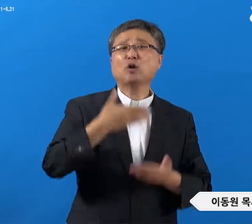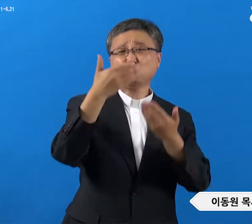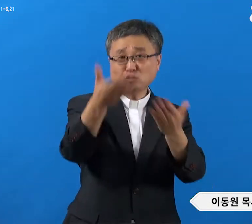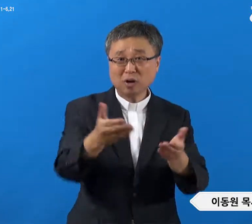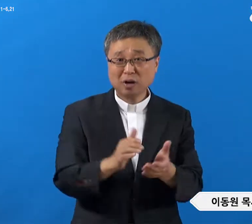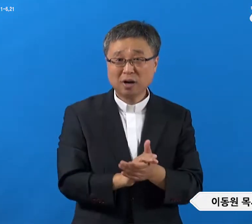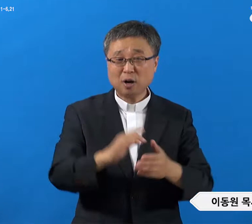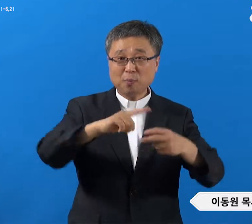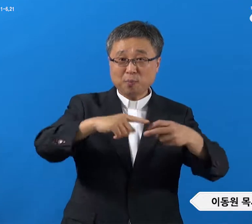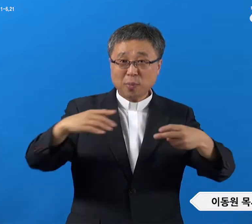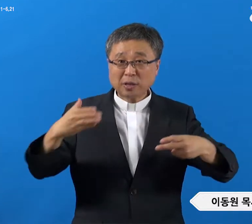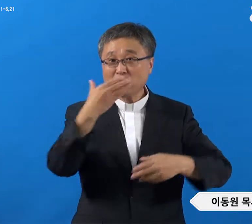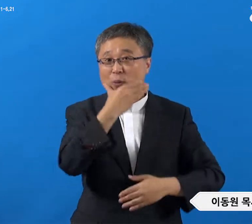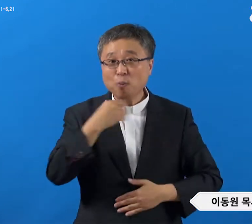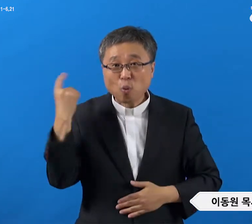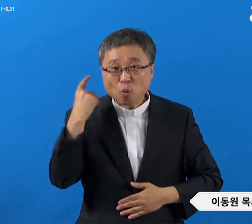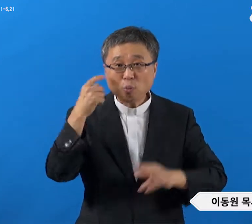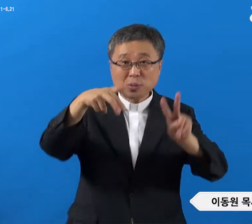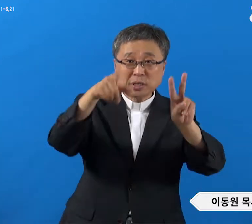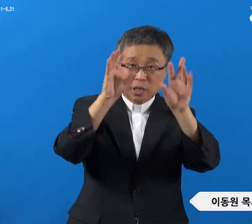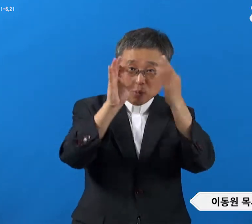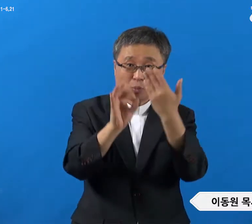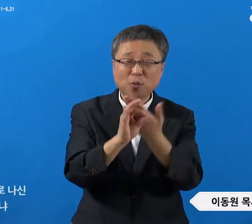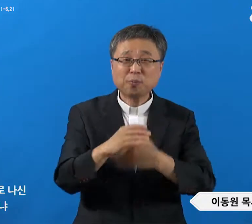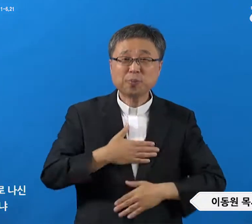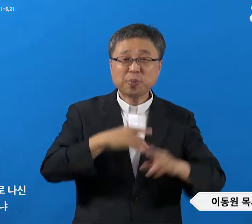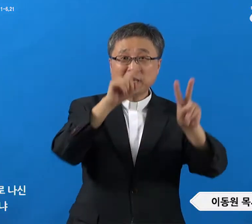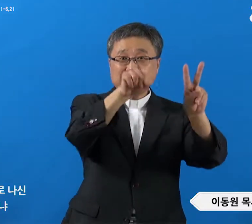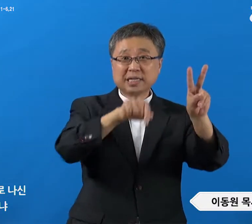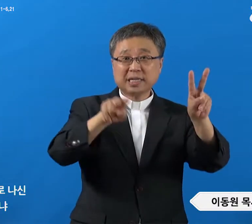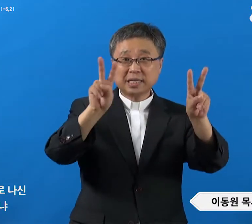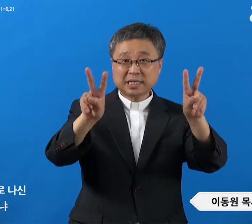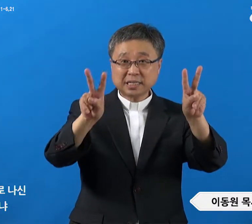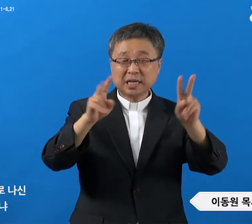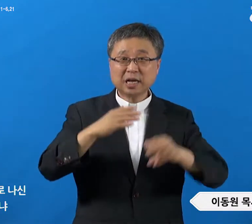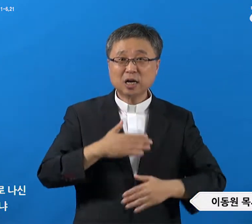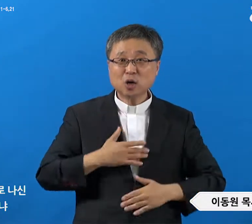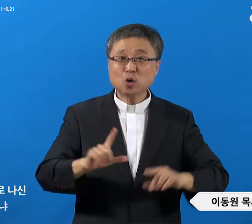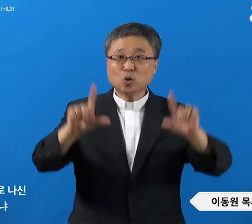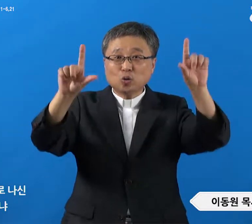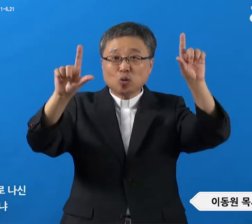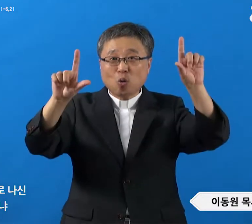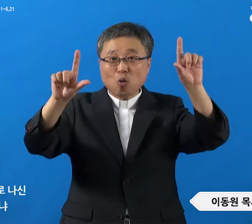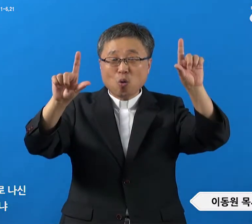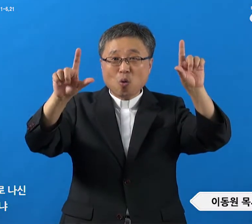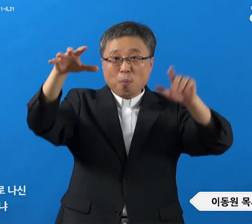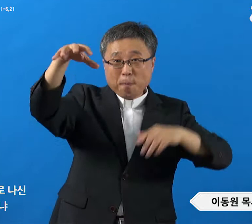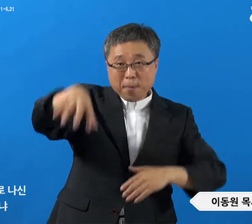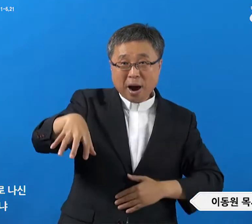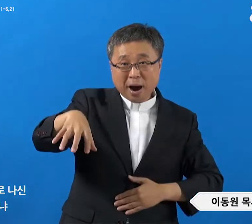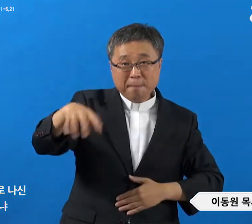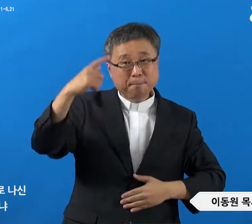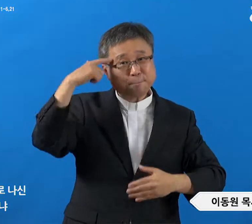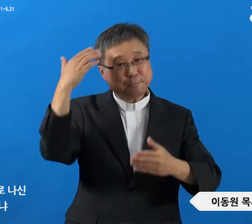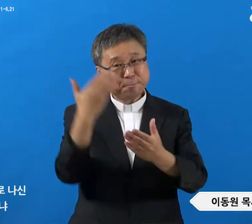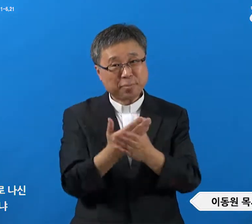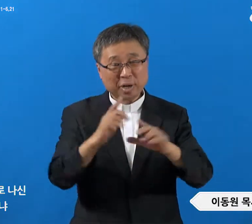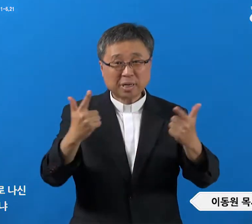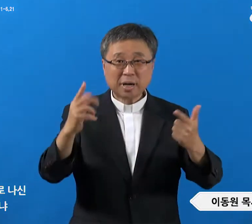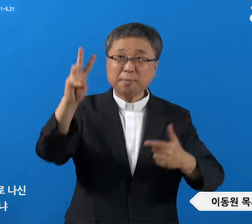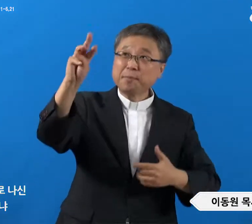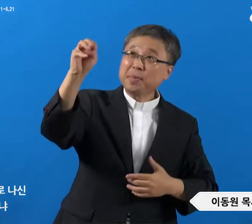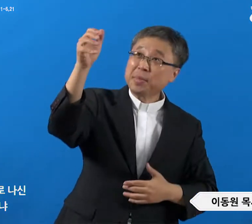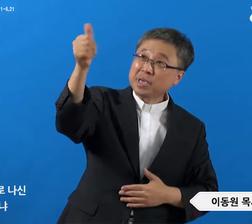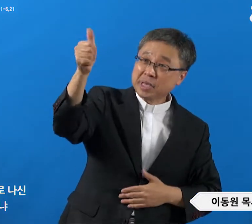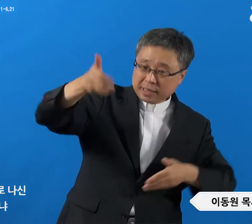그래서 마태복음 2장에 들어가시면요. 마태복음 2장 2절에 이제 동방 박사들이 메시아의 탄생을 알리는